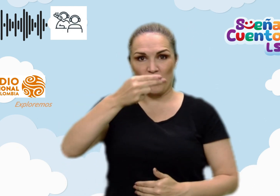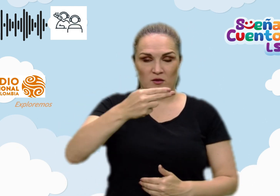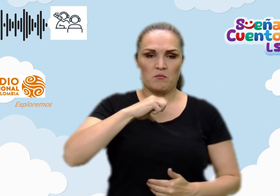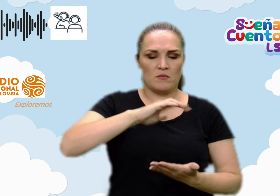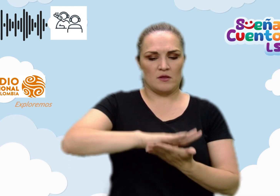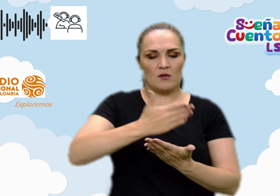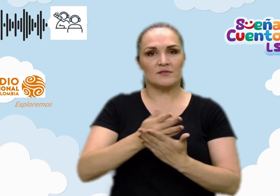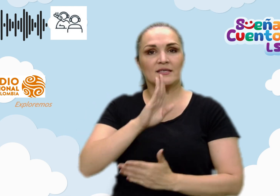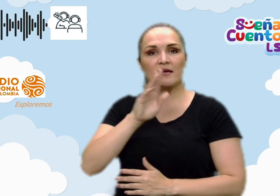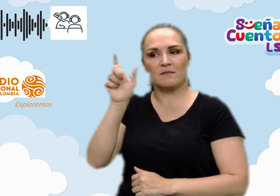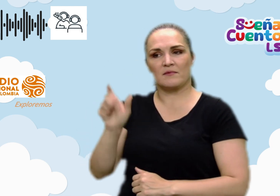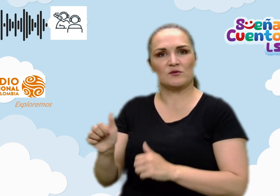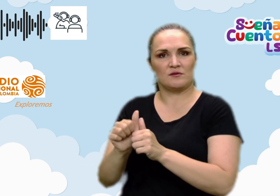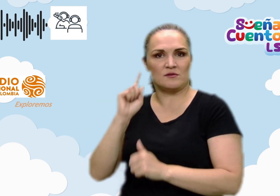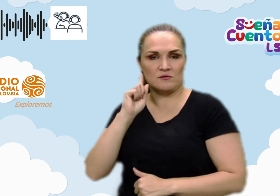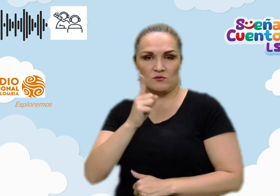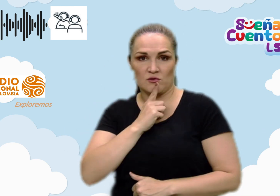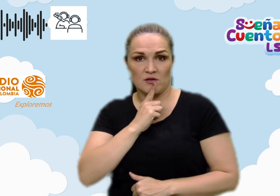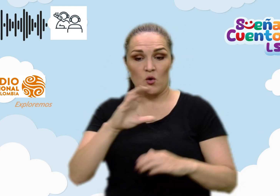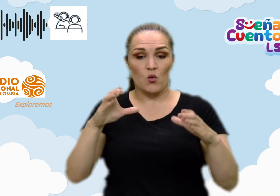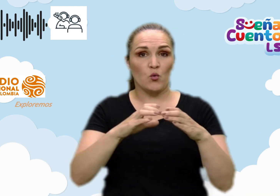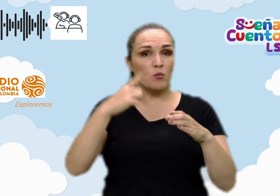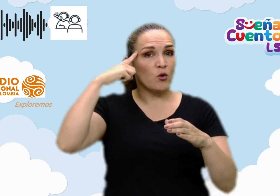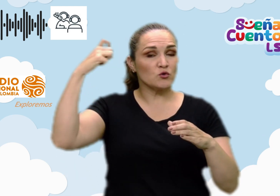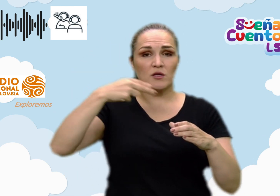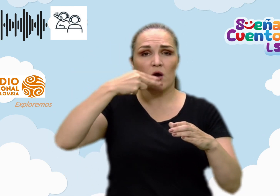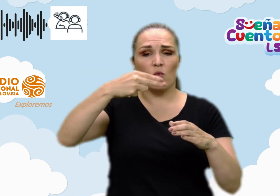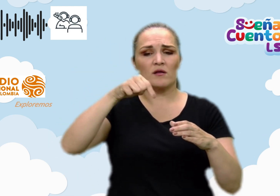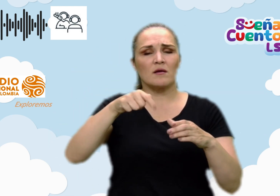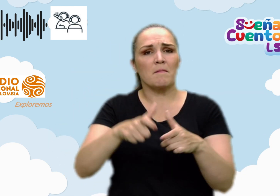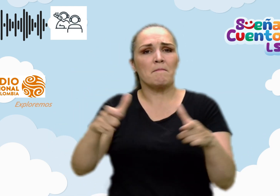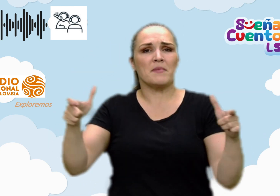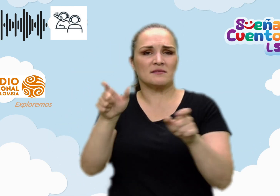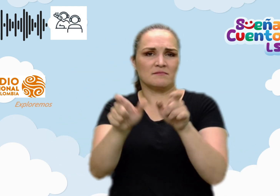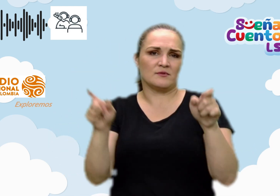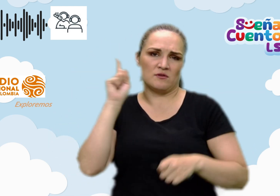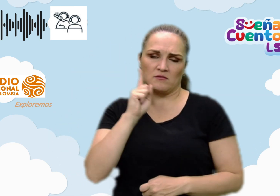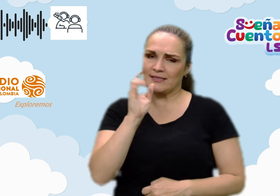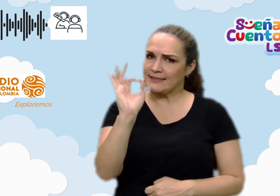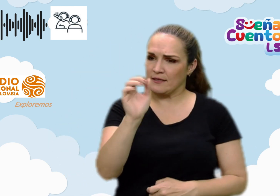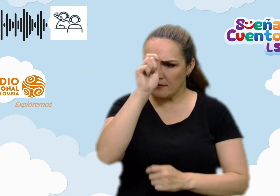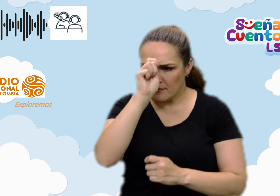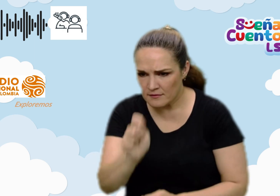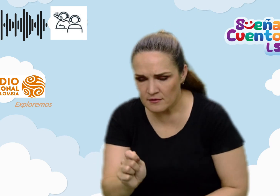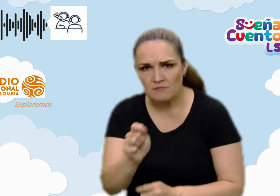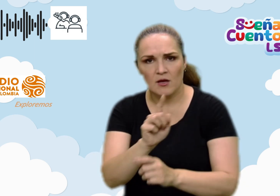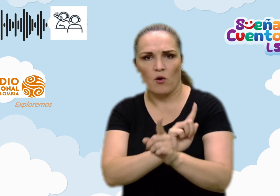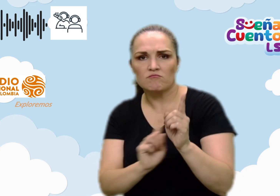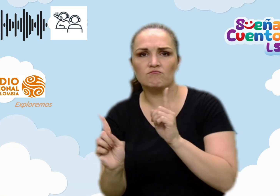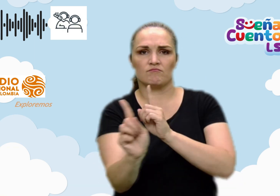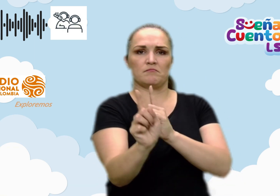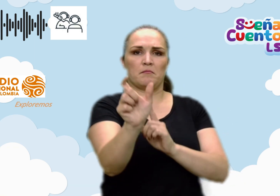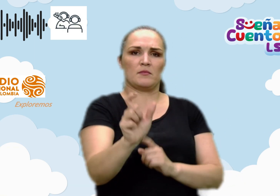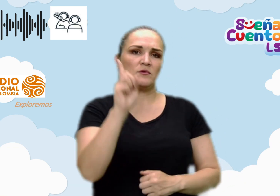las traducciones de esos cuentos con personas sordas. Este grupo que se llama Sueñacuentos prevalece a los sordos